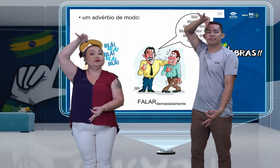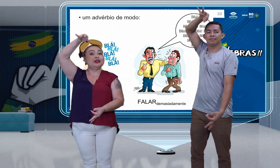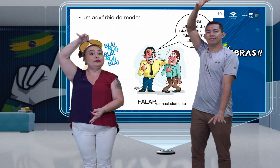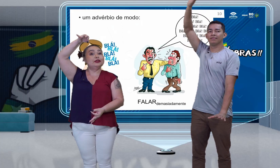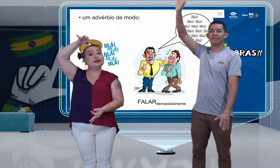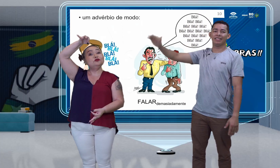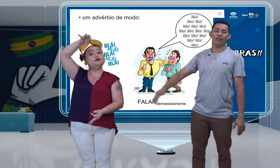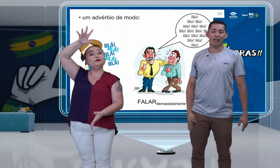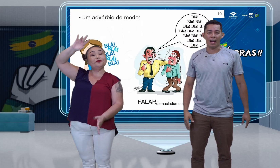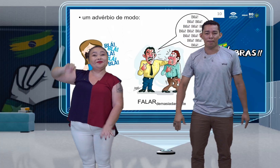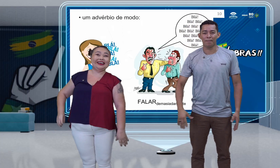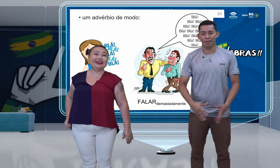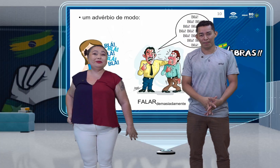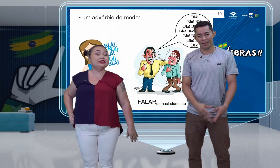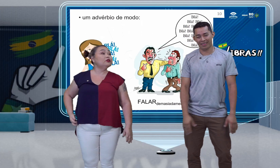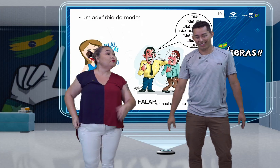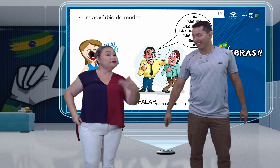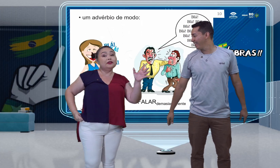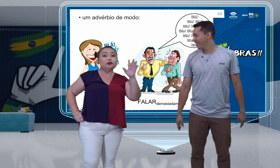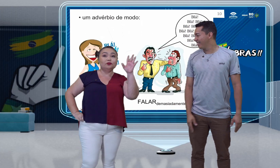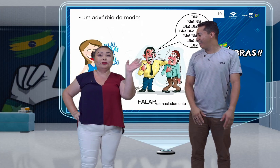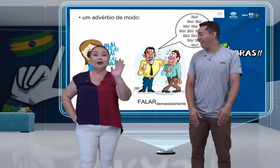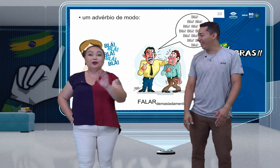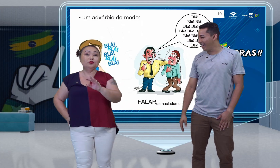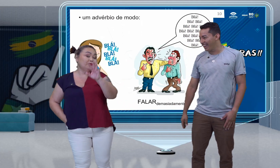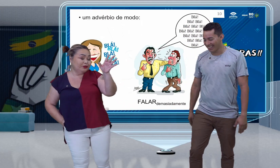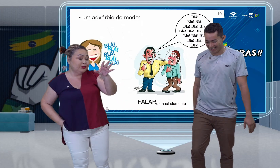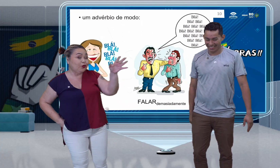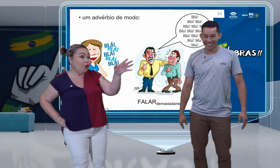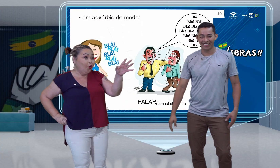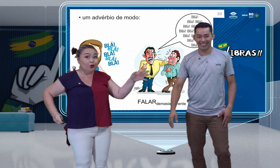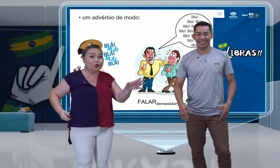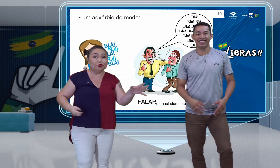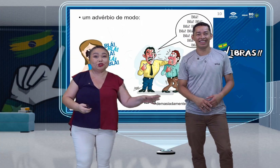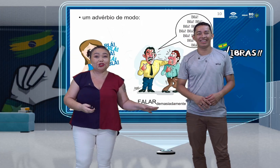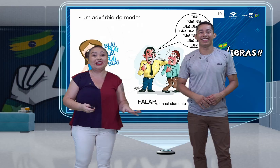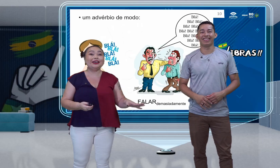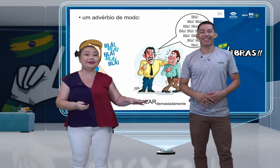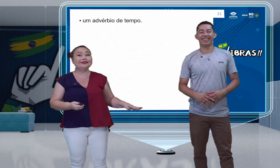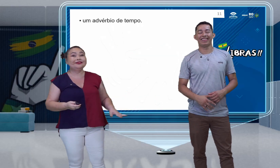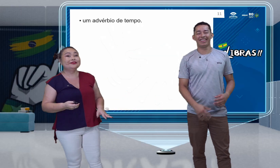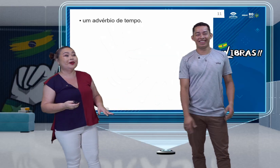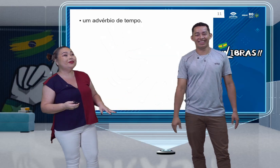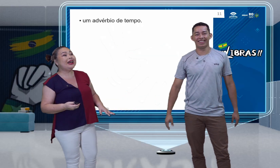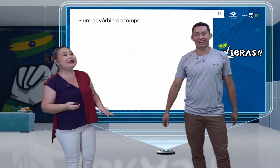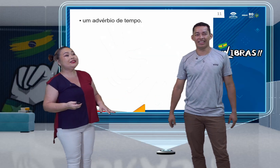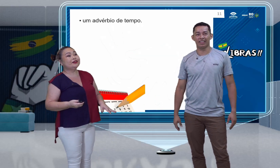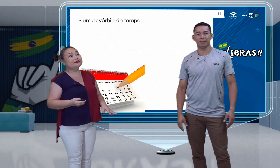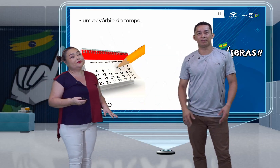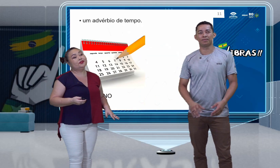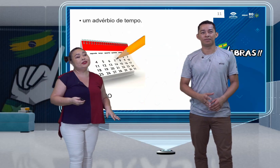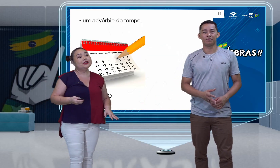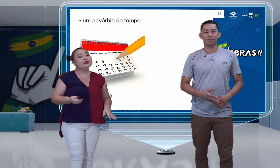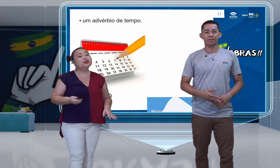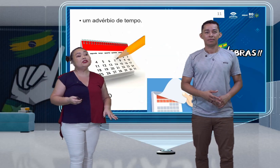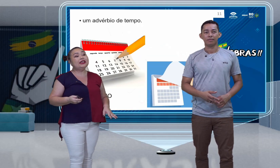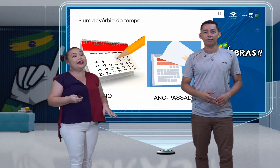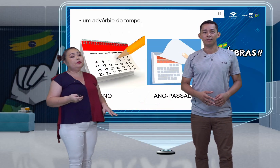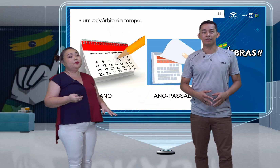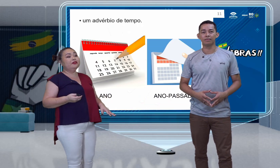É emendando, emendando o fio, né? do tricô, do crochê. Vamos lá, então. De tempo. Vamos